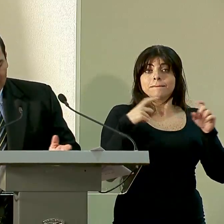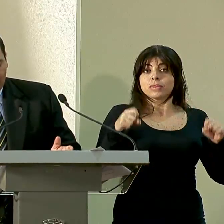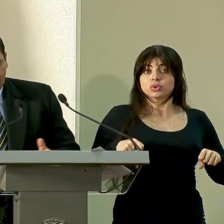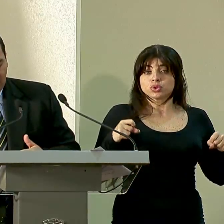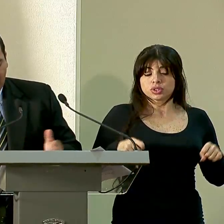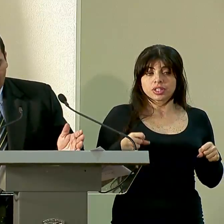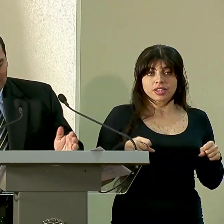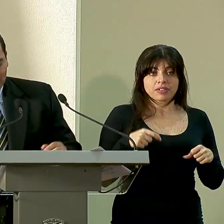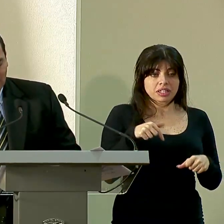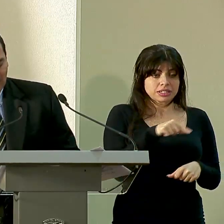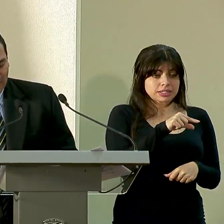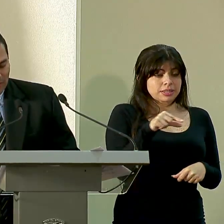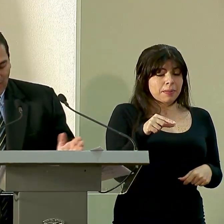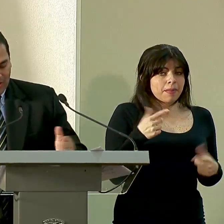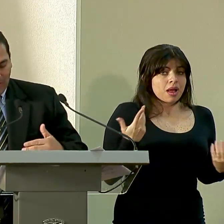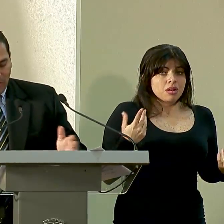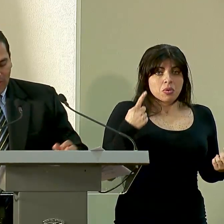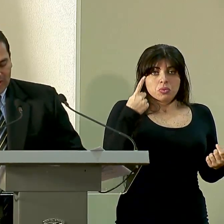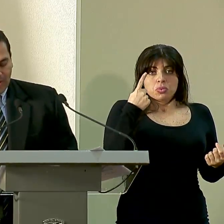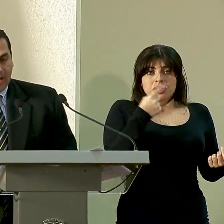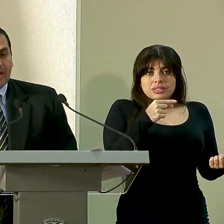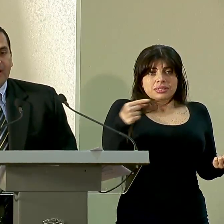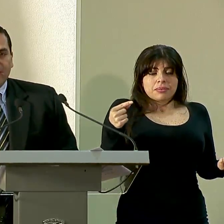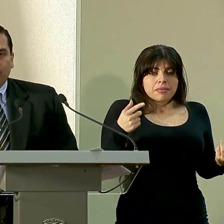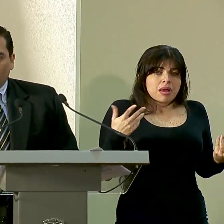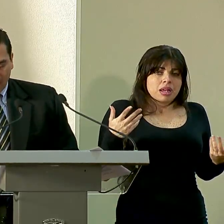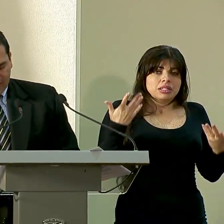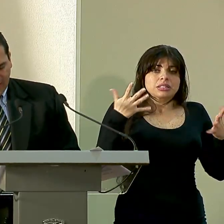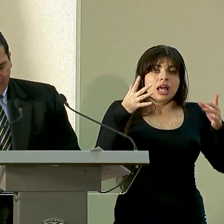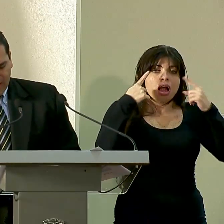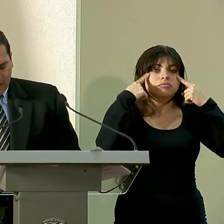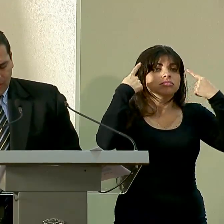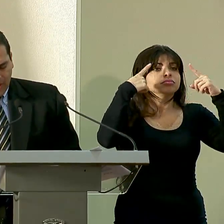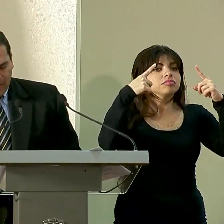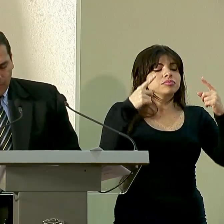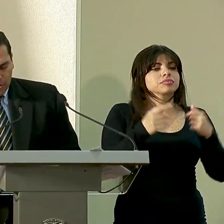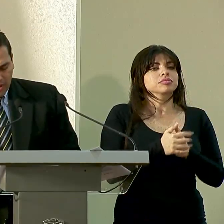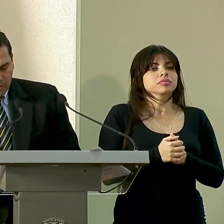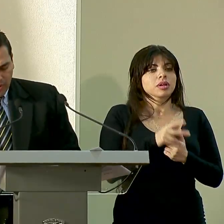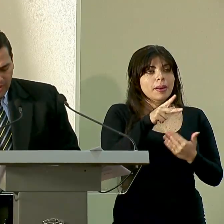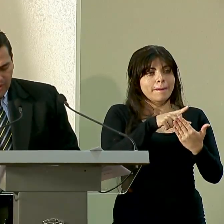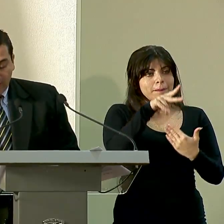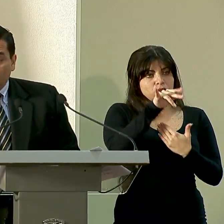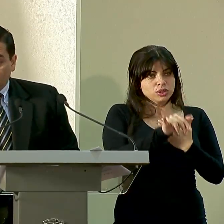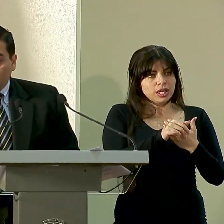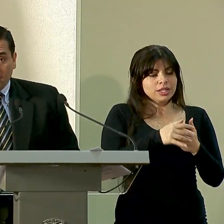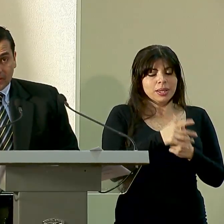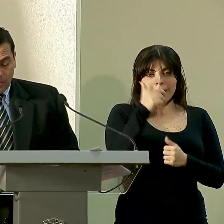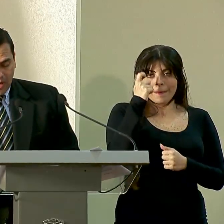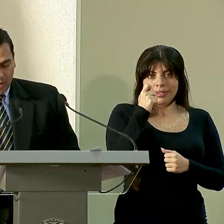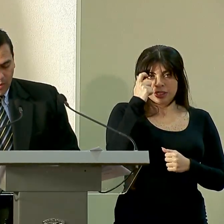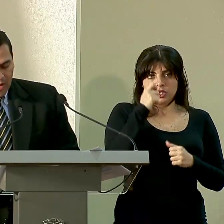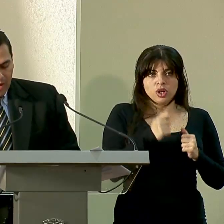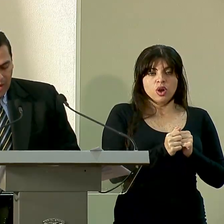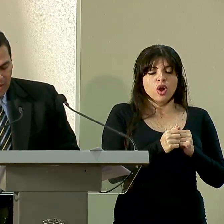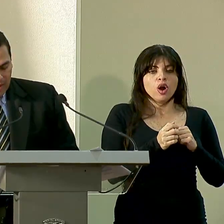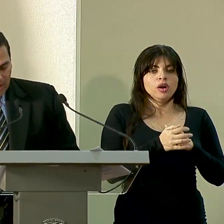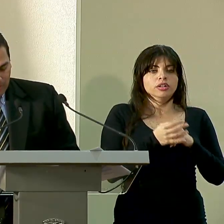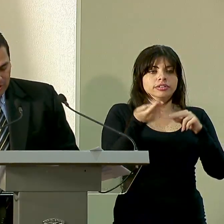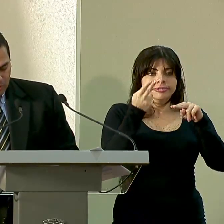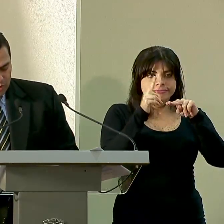posiblemente esta semana en términos de una semana, ya por fin estará llegando el proyecto de pensiones con cargo